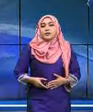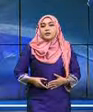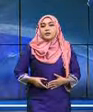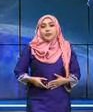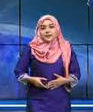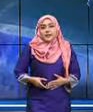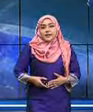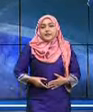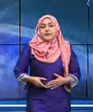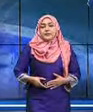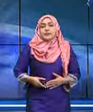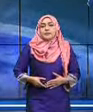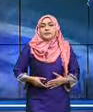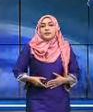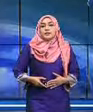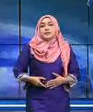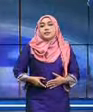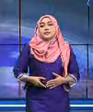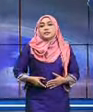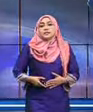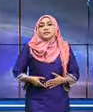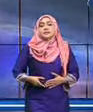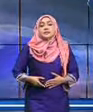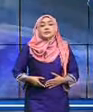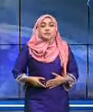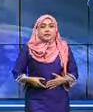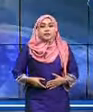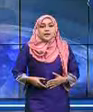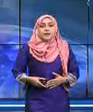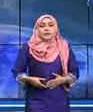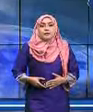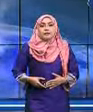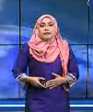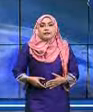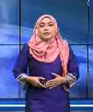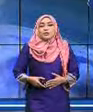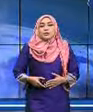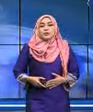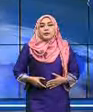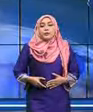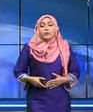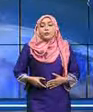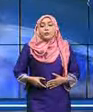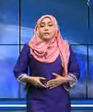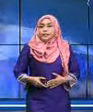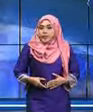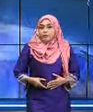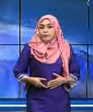melalui Segamat. Kereta api yang dipandu baginda berhenti di 6 stesen. Pemanduan diiringi dua pemandu lokomotif KTM Muhammad